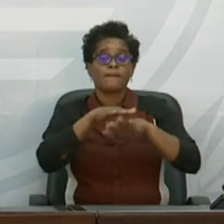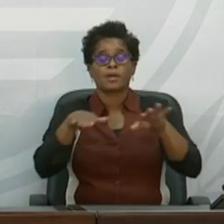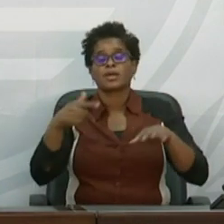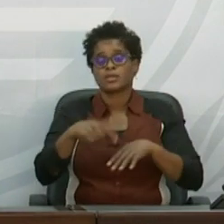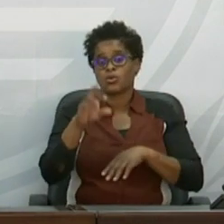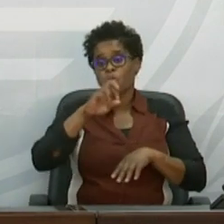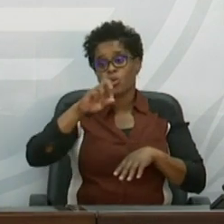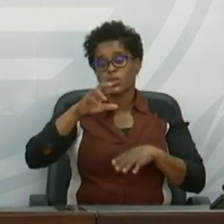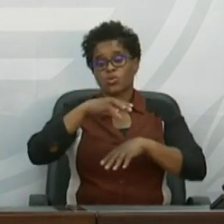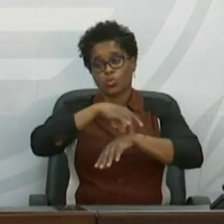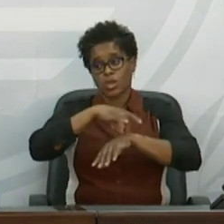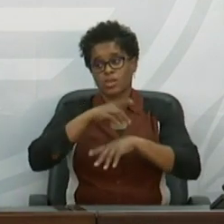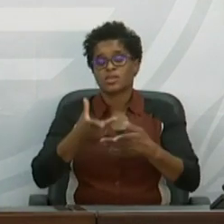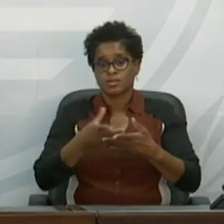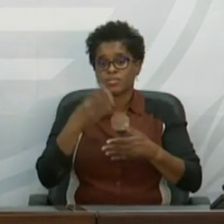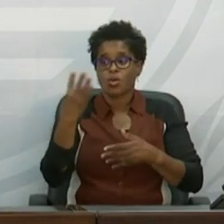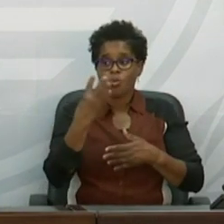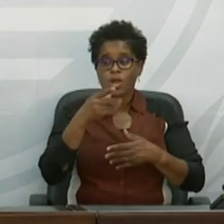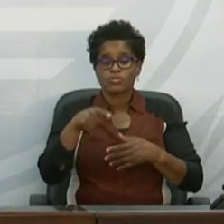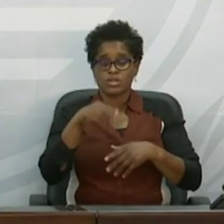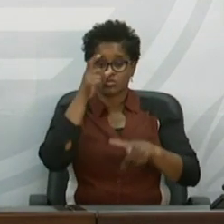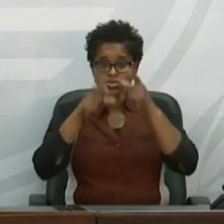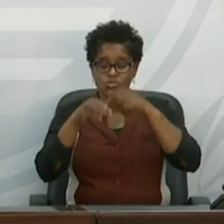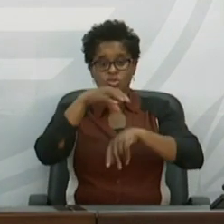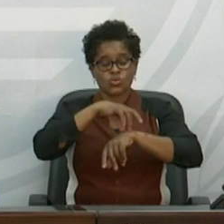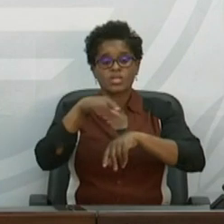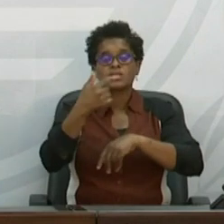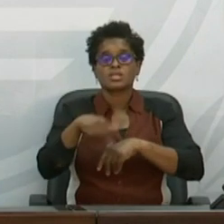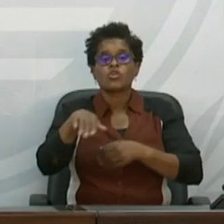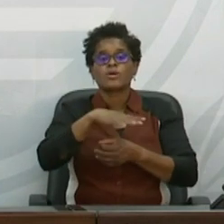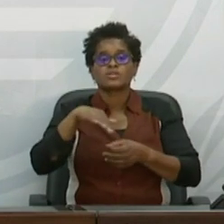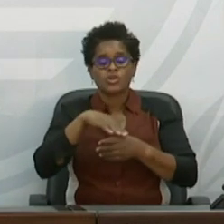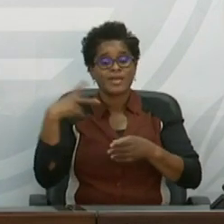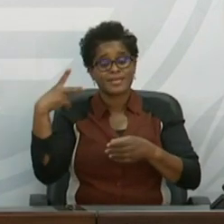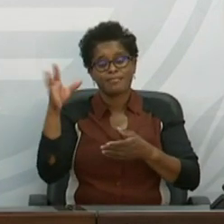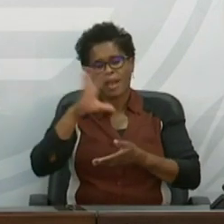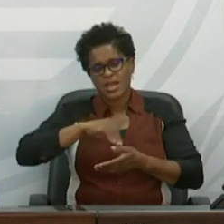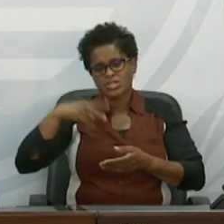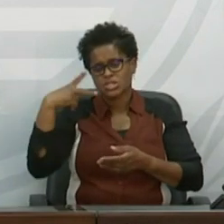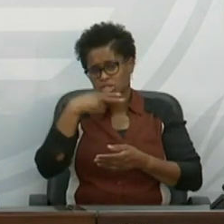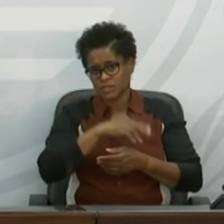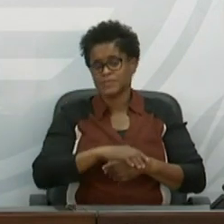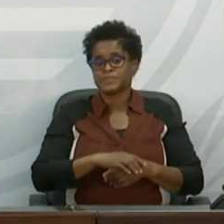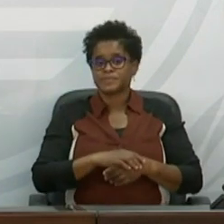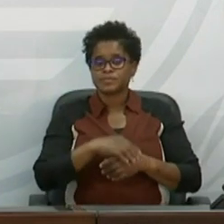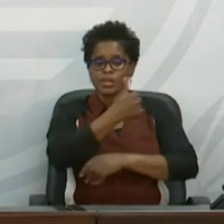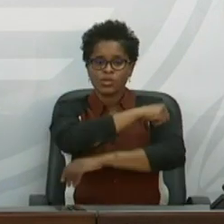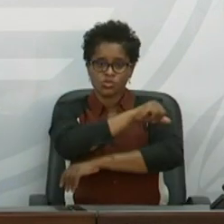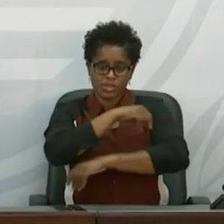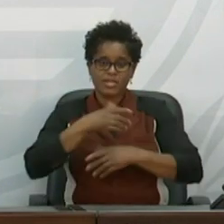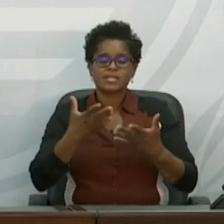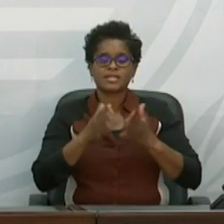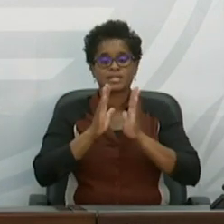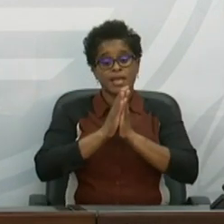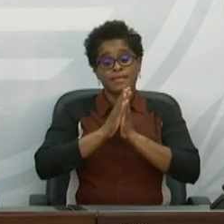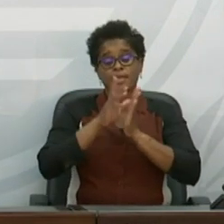internados, sendo que 4 desses doentes estão numa situação mais crítica. No Hospital